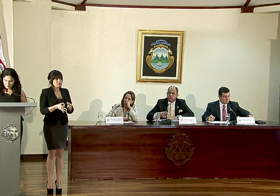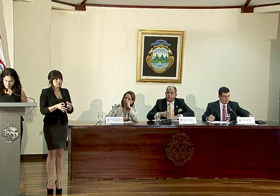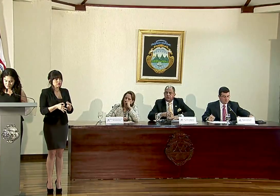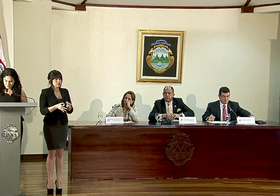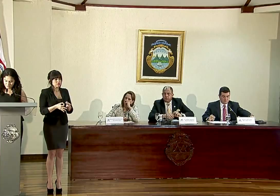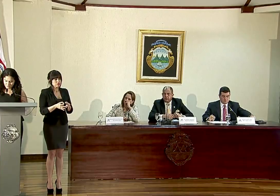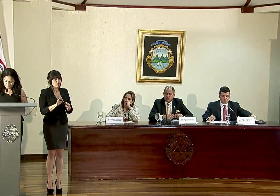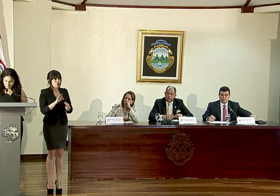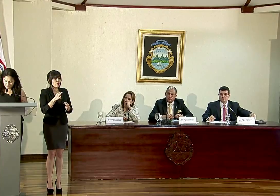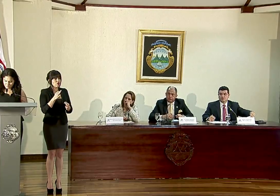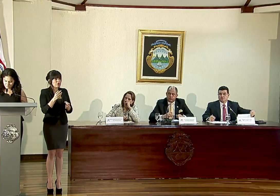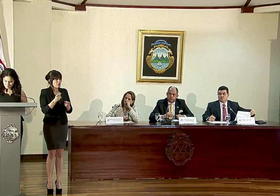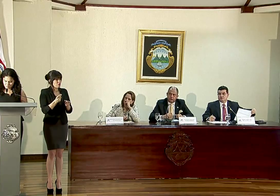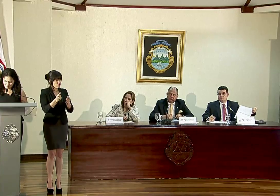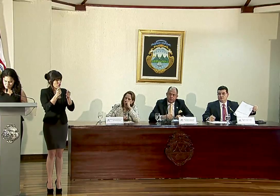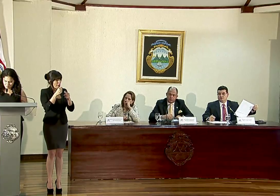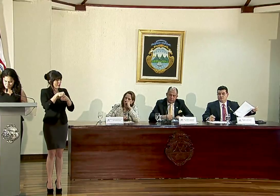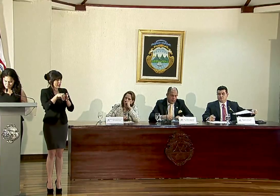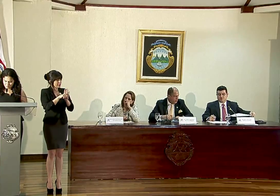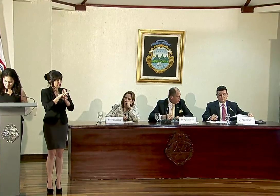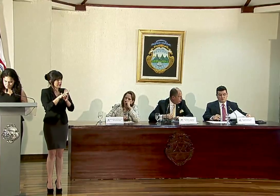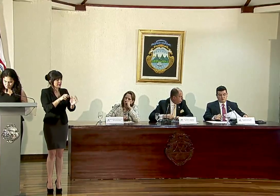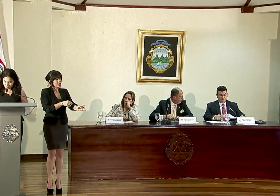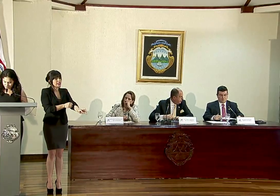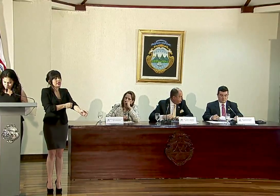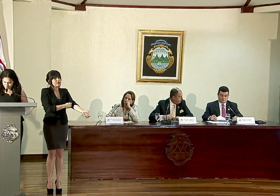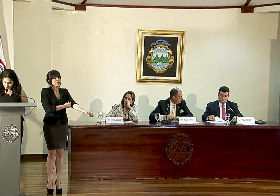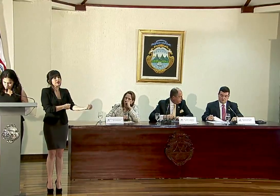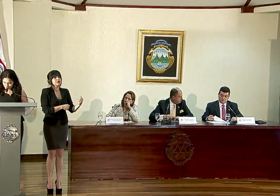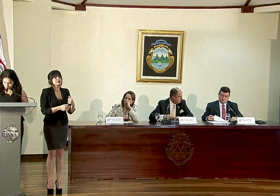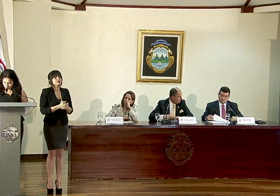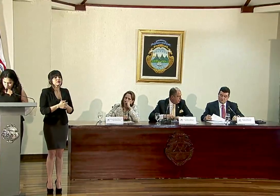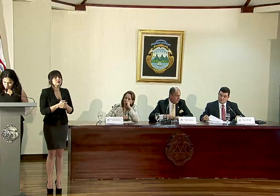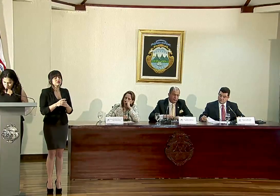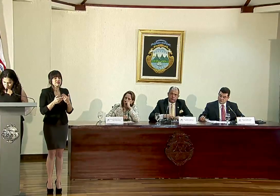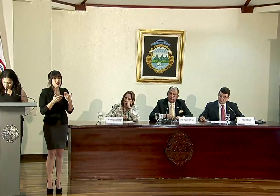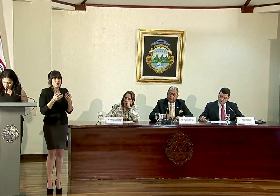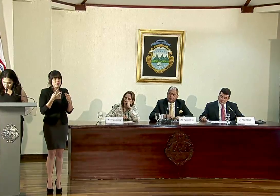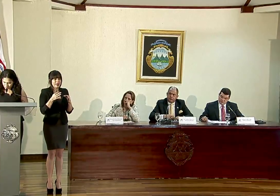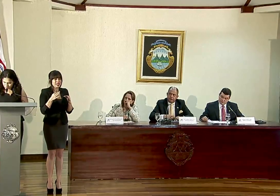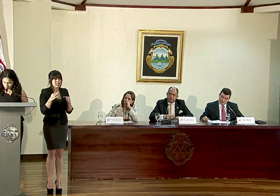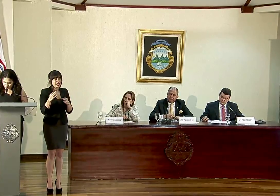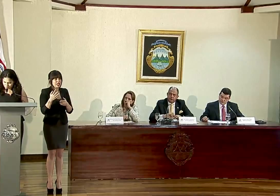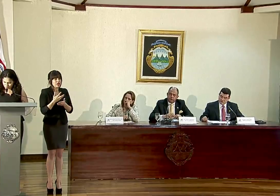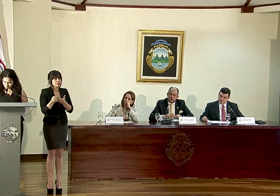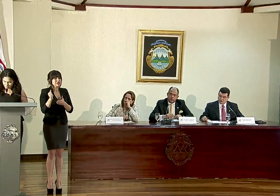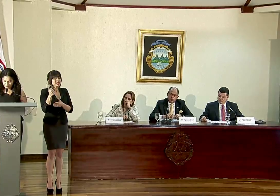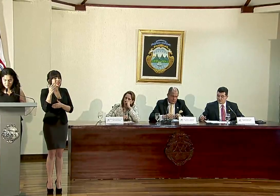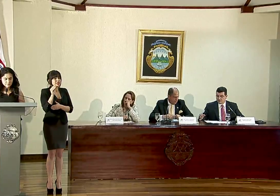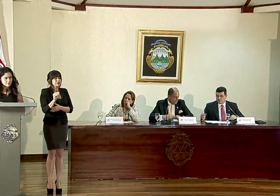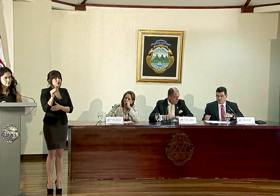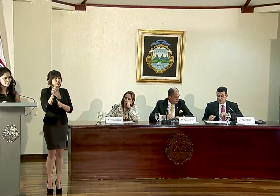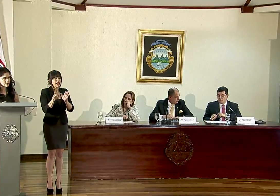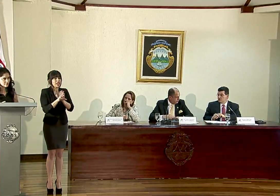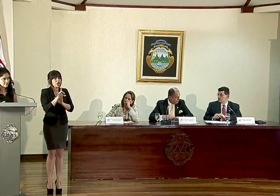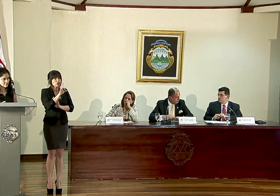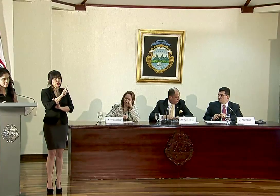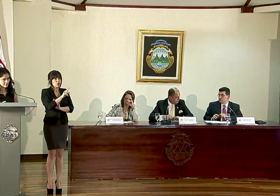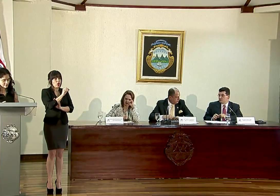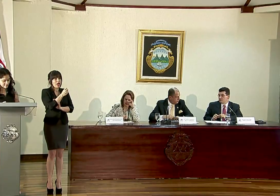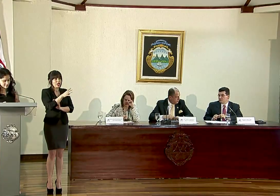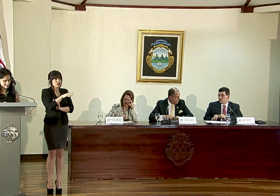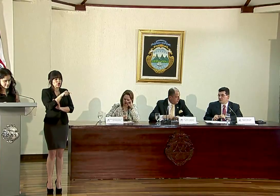de forma bastante rápida en la asamblea legislativa pretende comerse un 15% de la ley 81-14